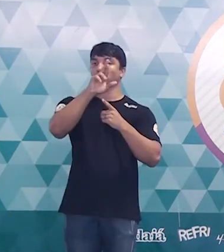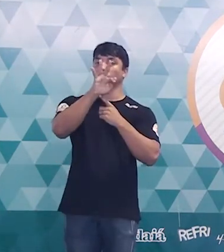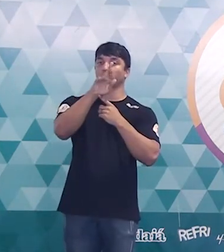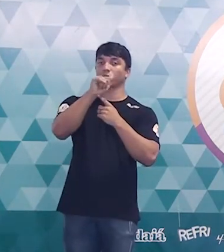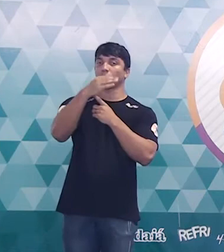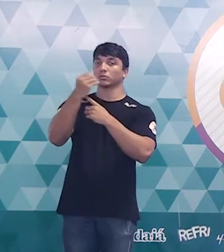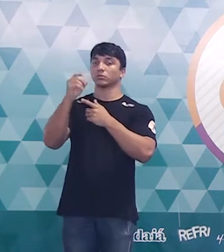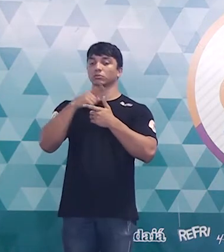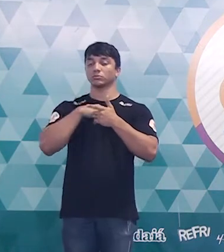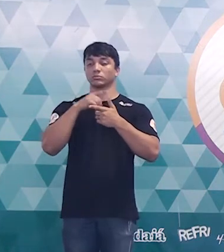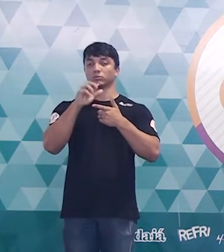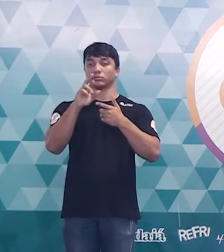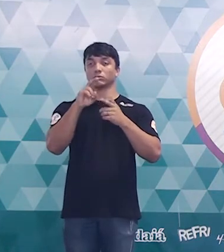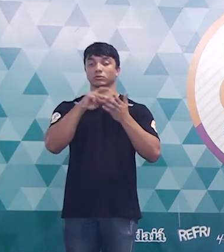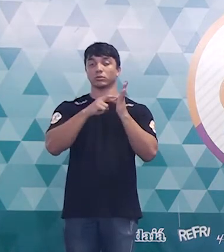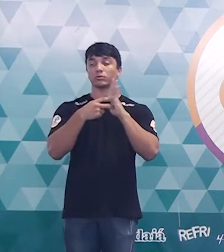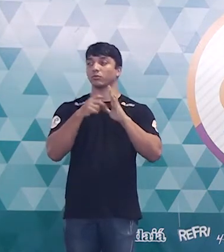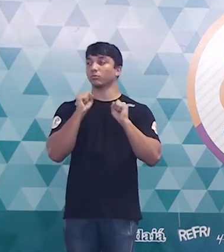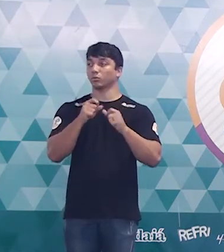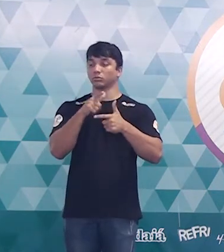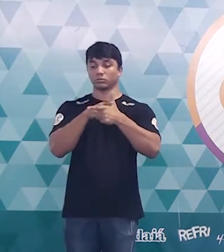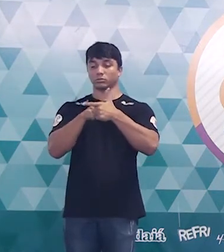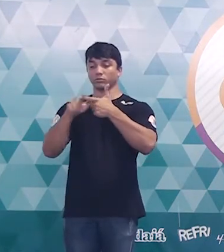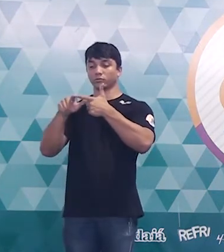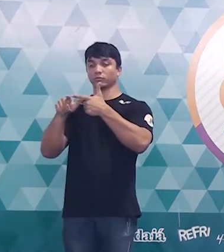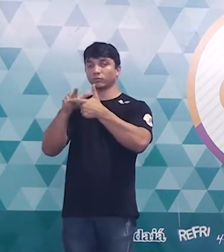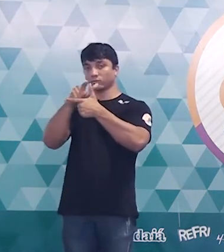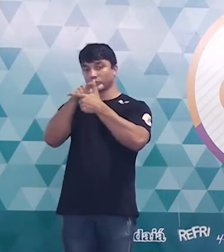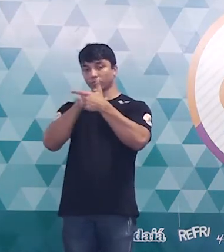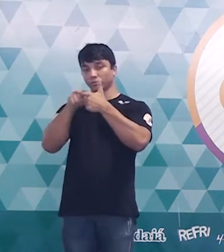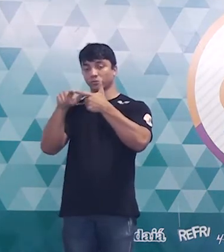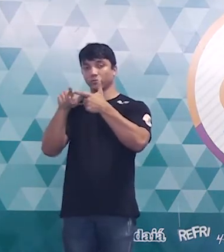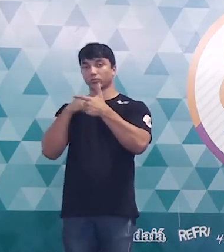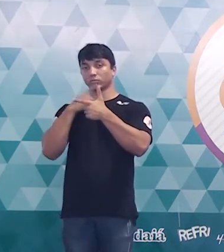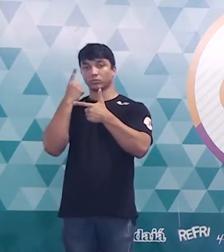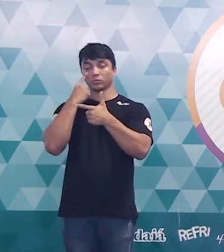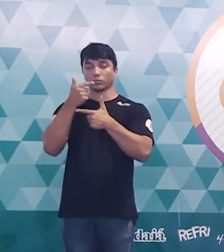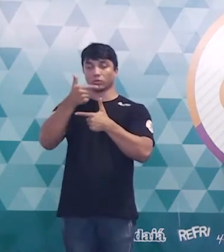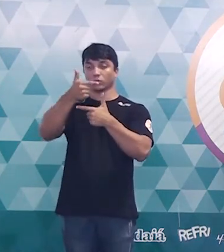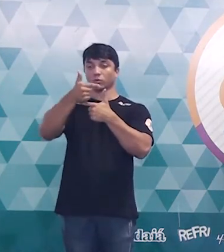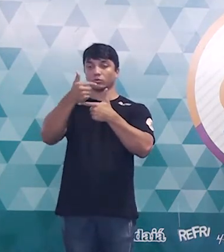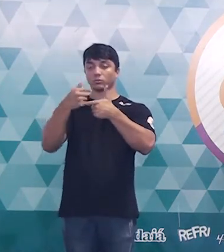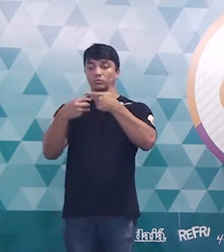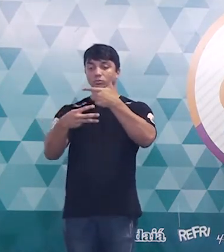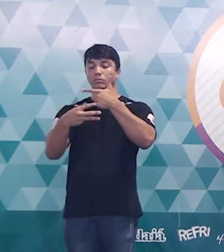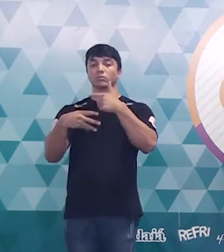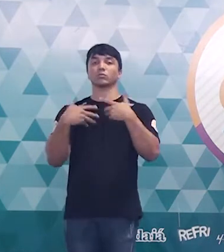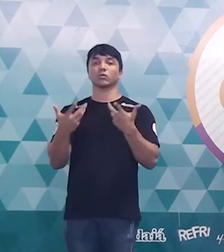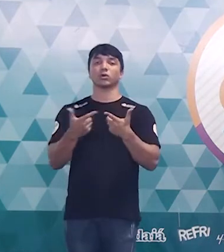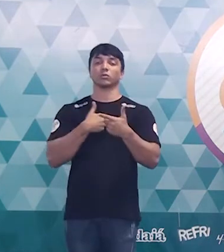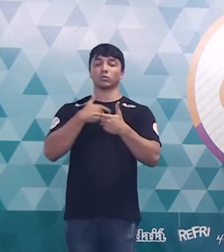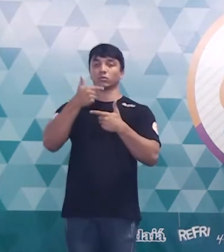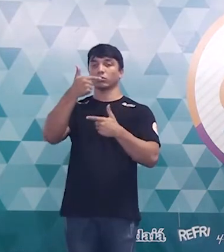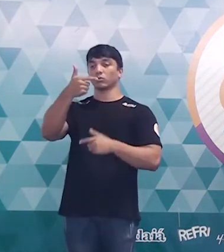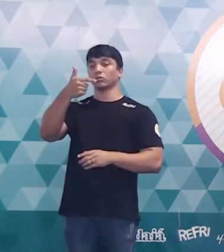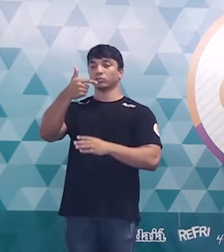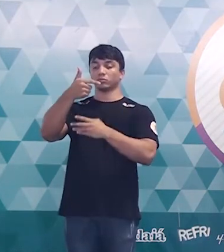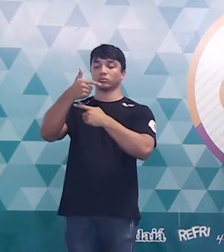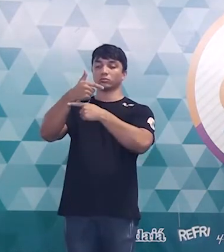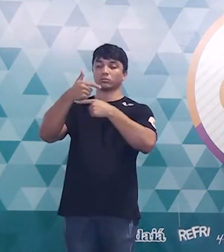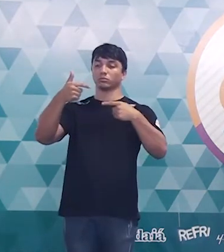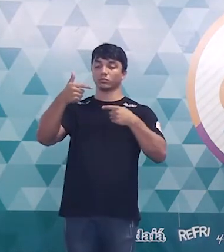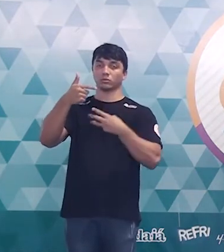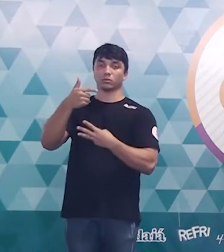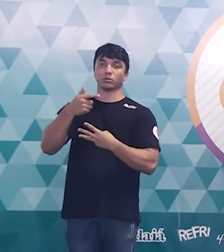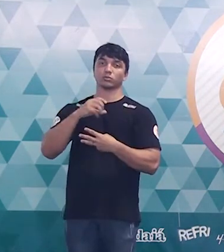pode representar uma divisão. 2 dividido para 3 é 2 para 3